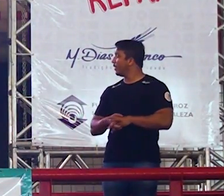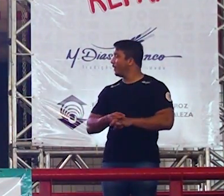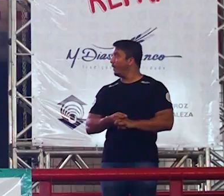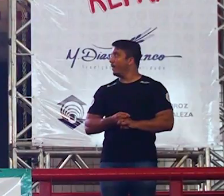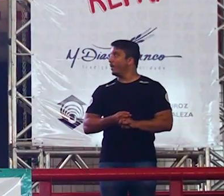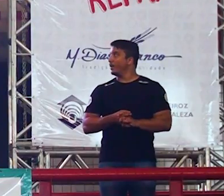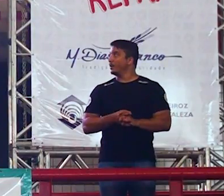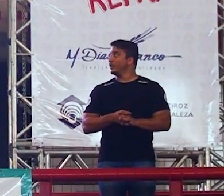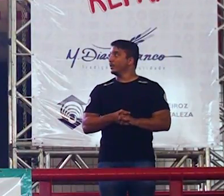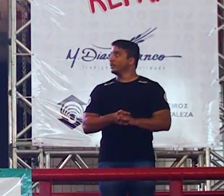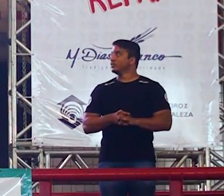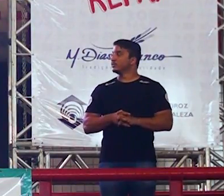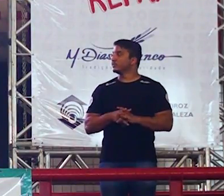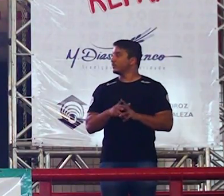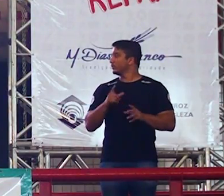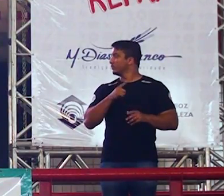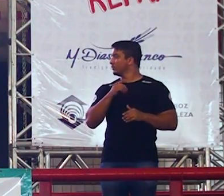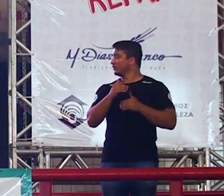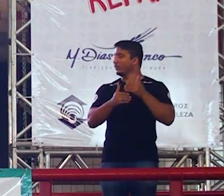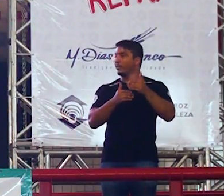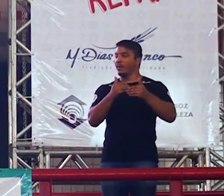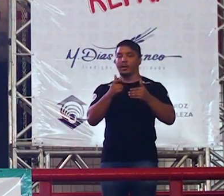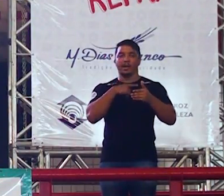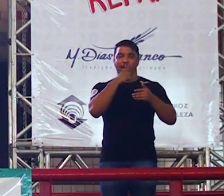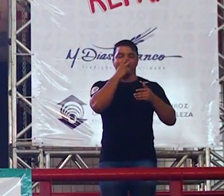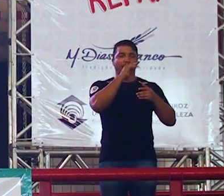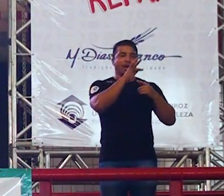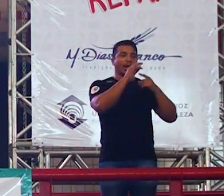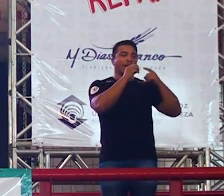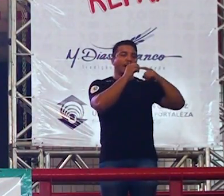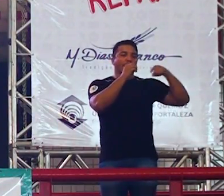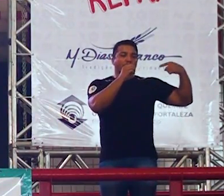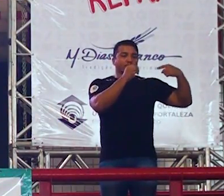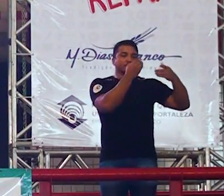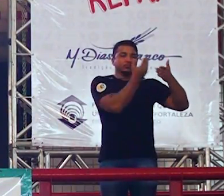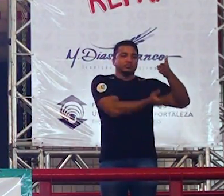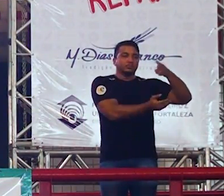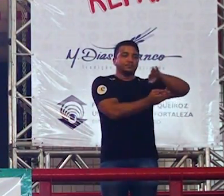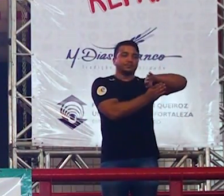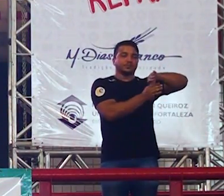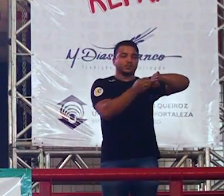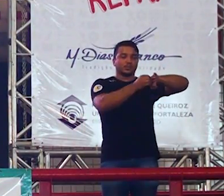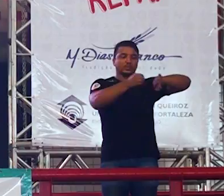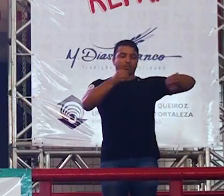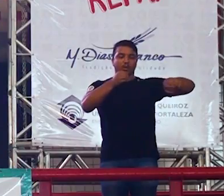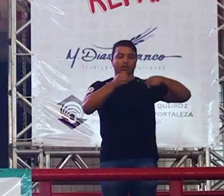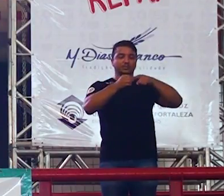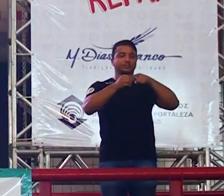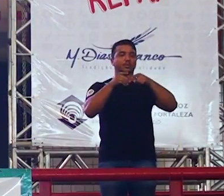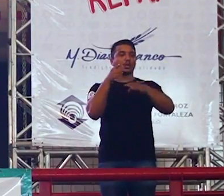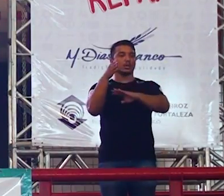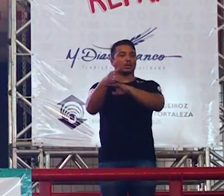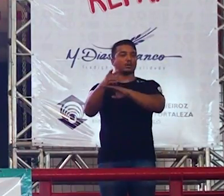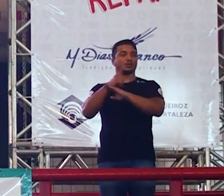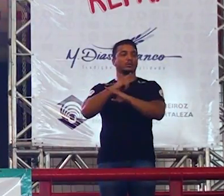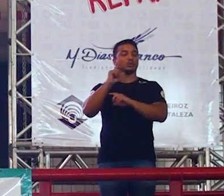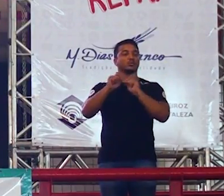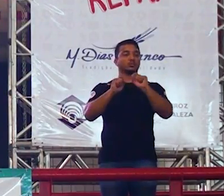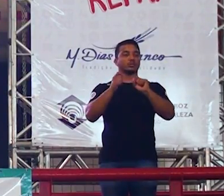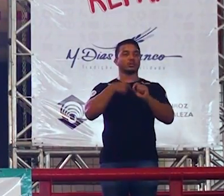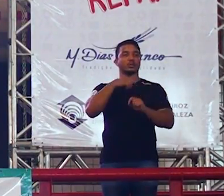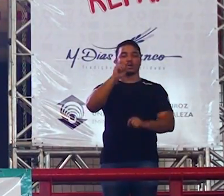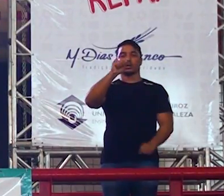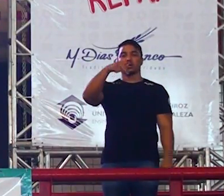Depois você vai ter todo esse processo, né? Perde o flagelo, o núcleo haploide entra. Depois você vai ter a fusão, que vai ser quem? A